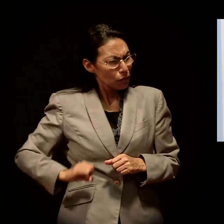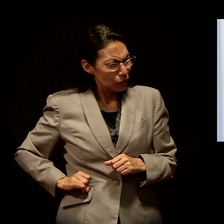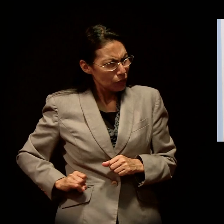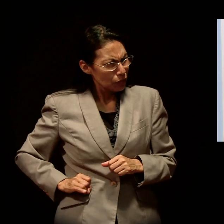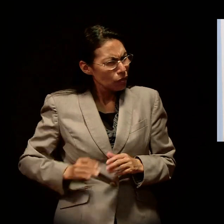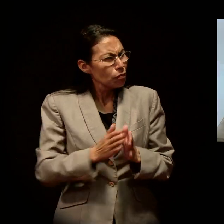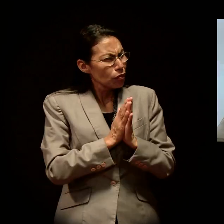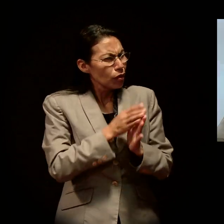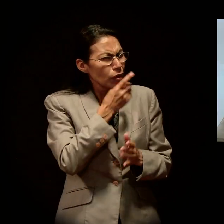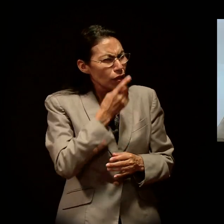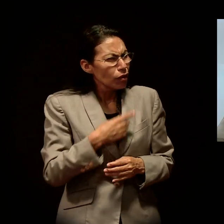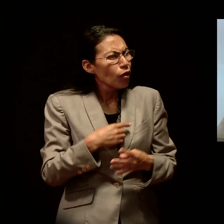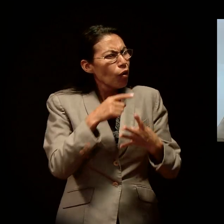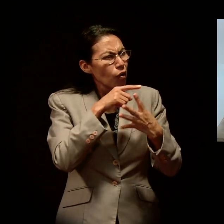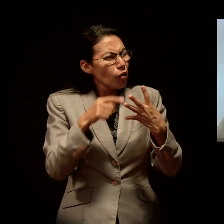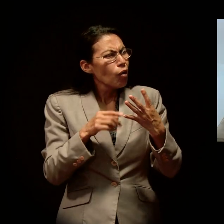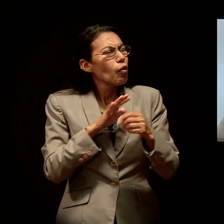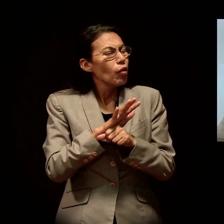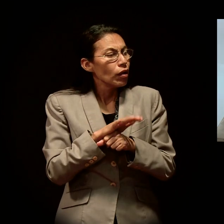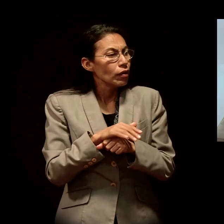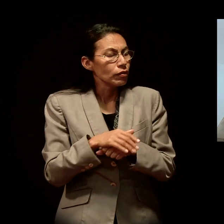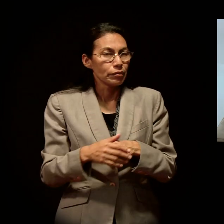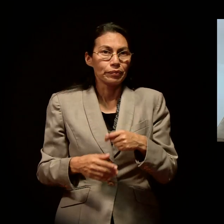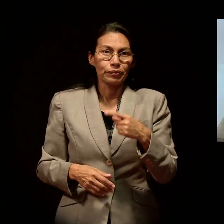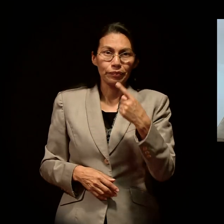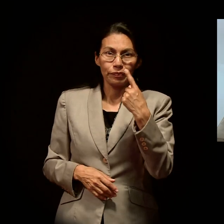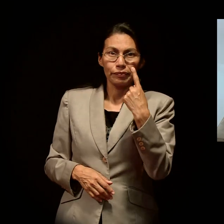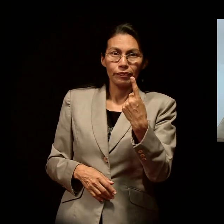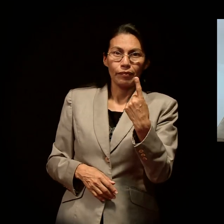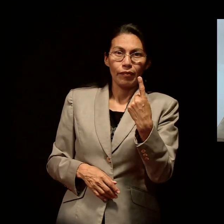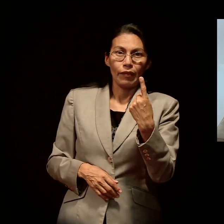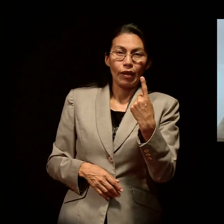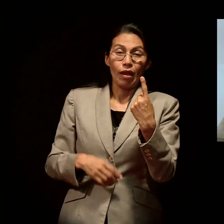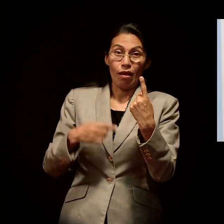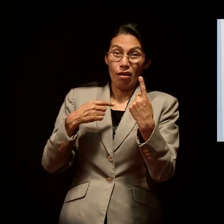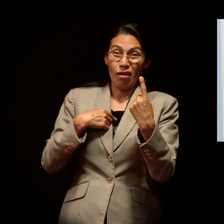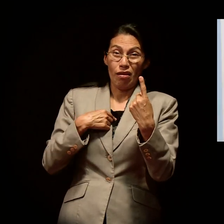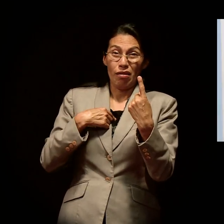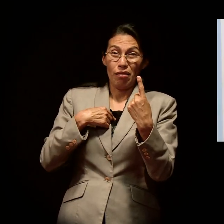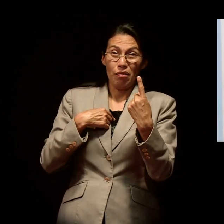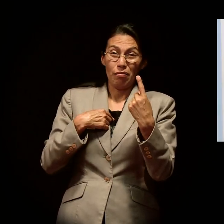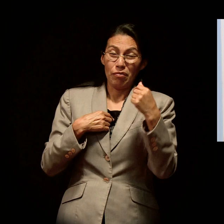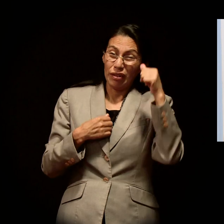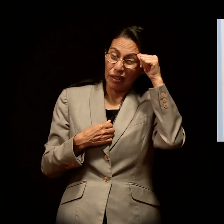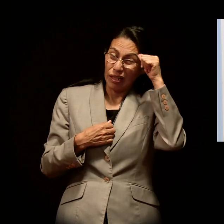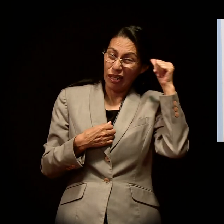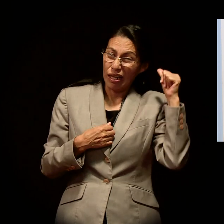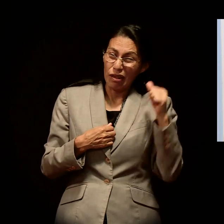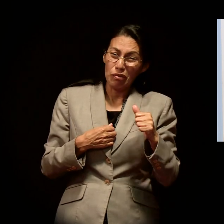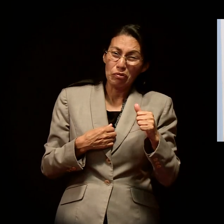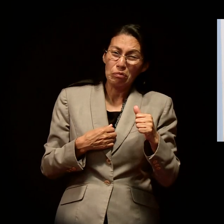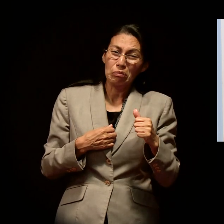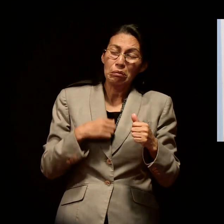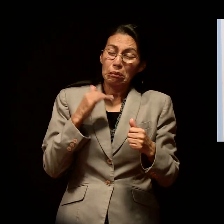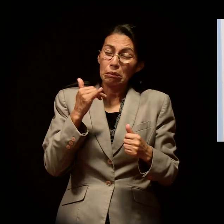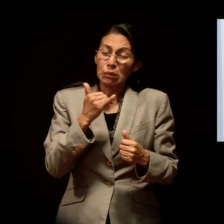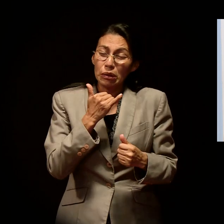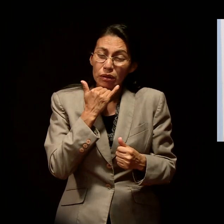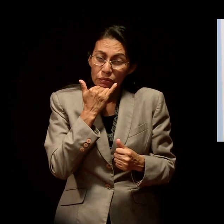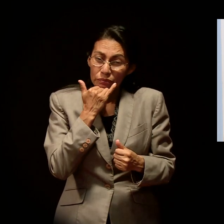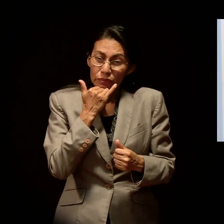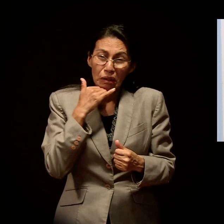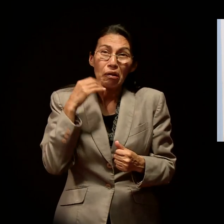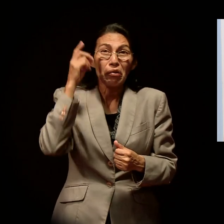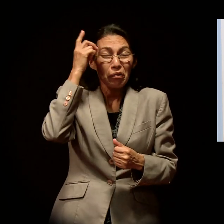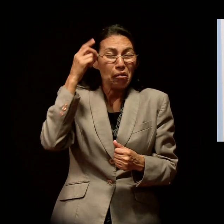Eso está interesante pastor cuéntenos Cuáles son esas cuatro bueno número uno el perdón por nuestros pecados sin duda